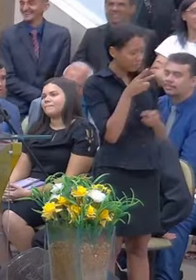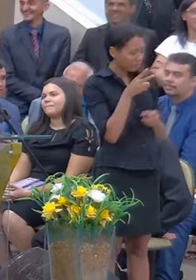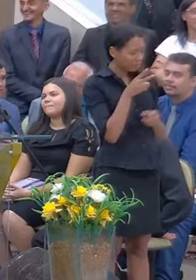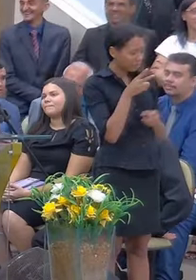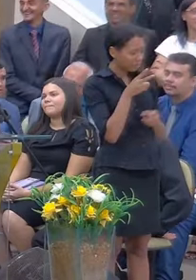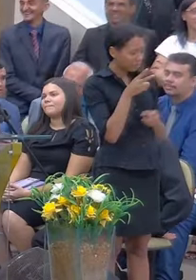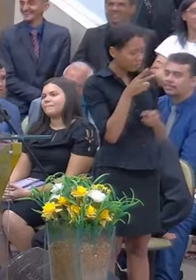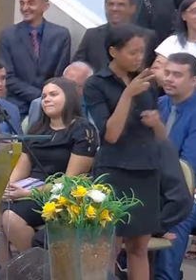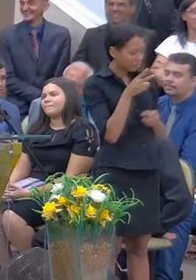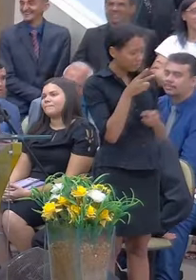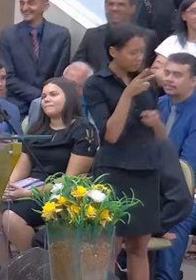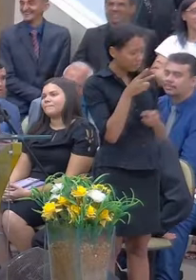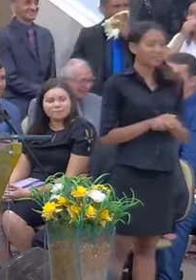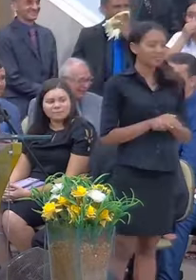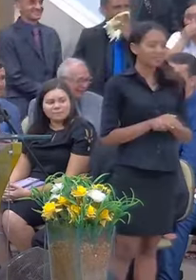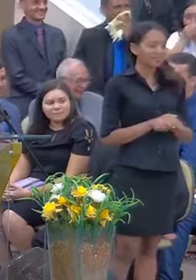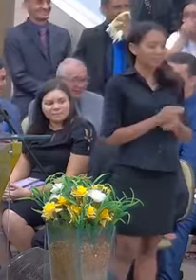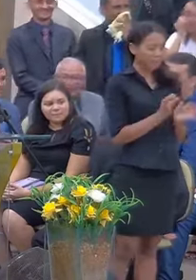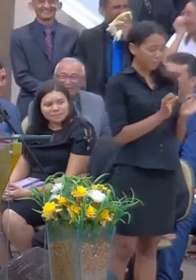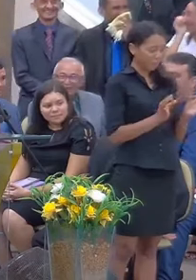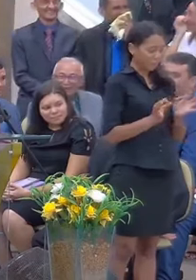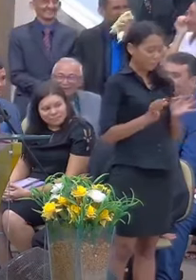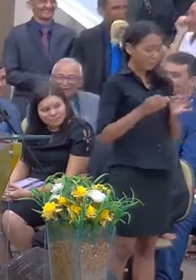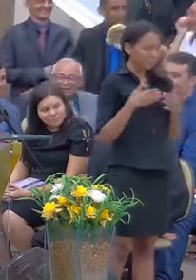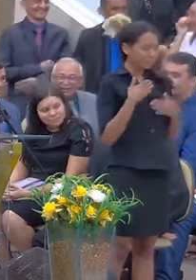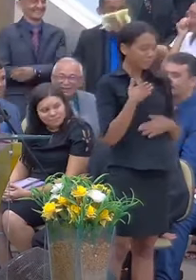ajeita aí, né? Assim. Um dia